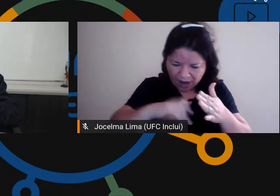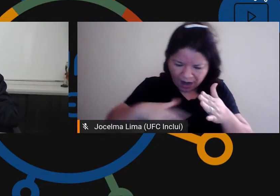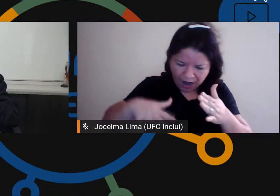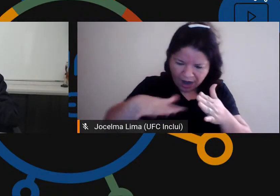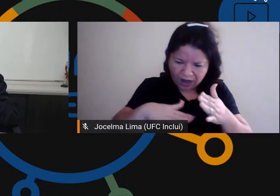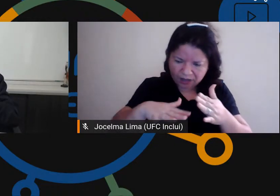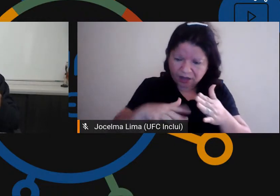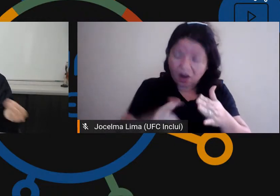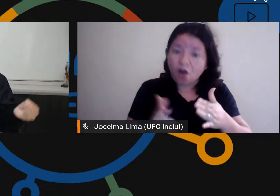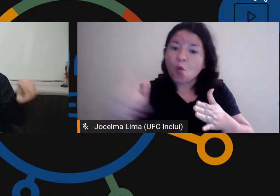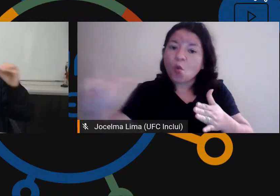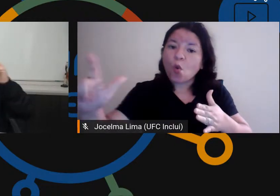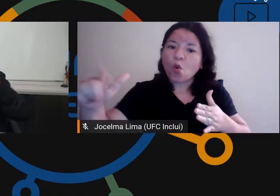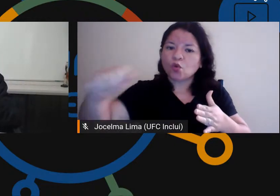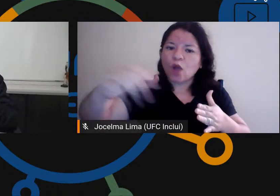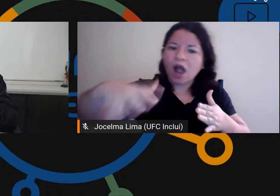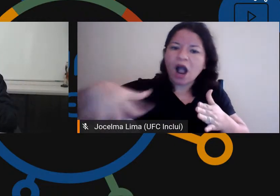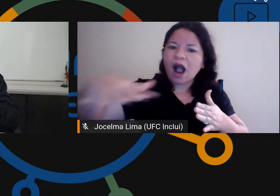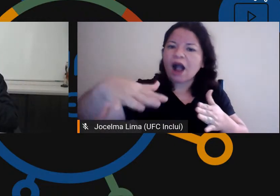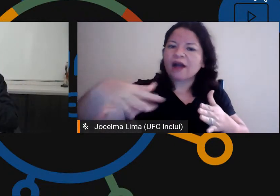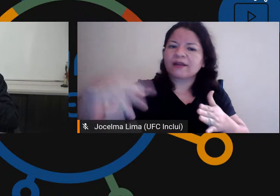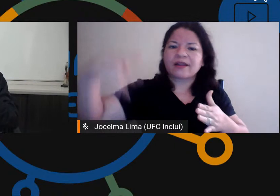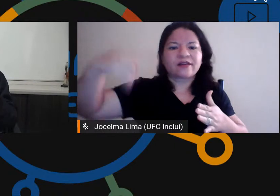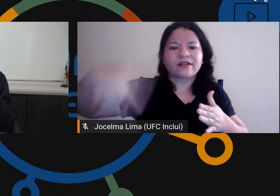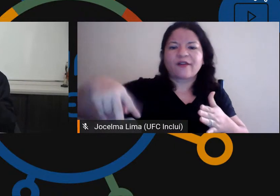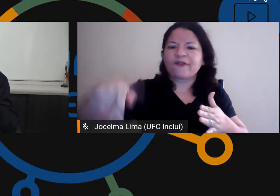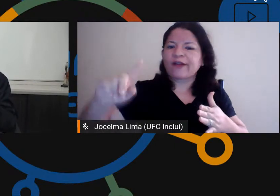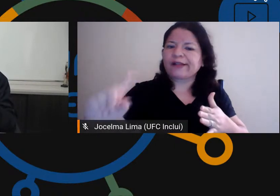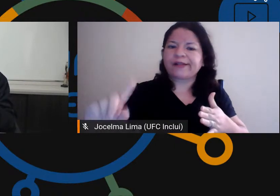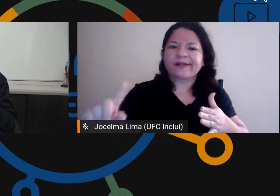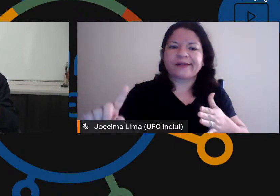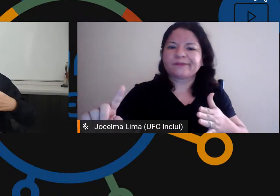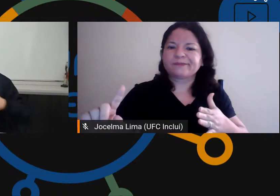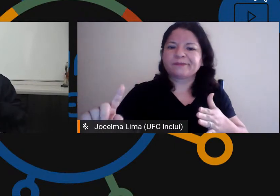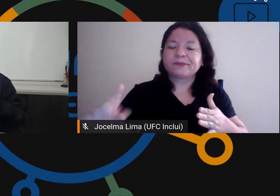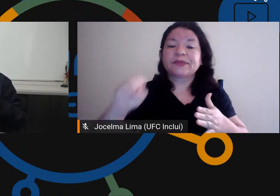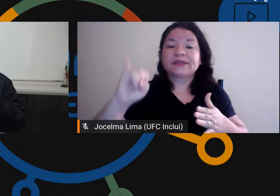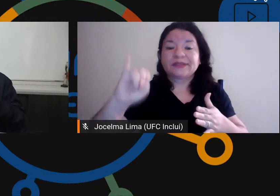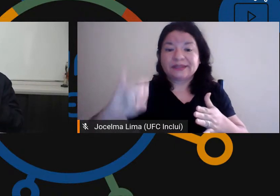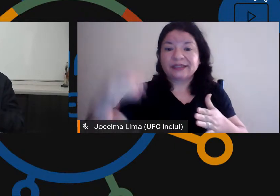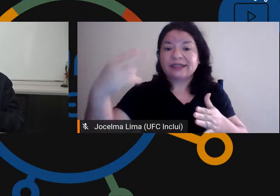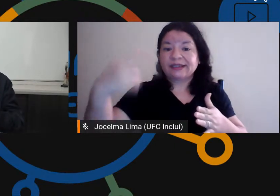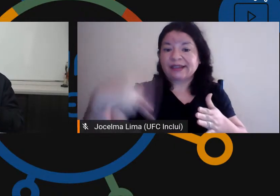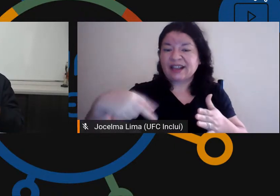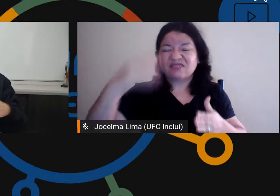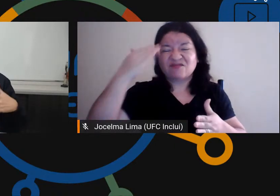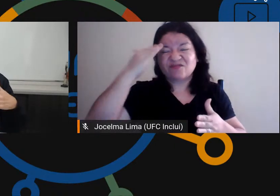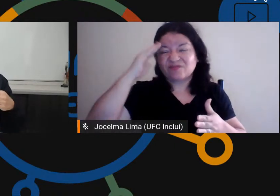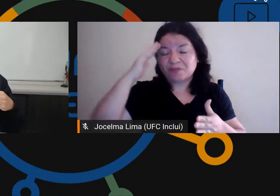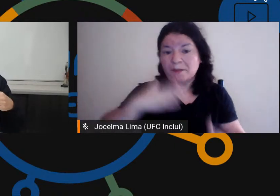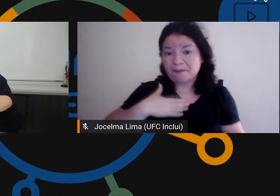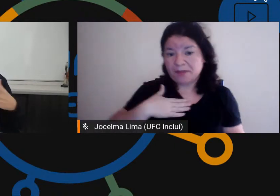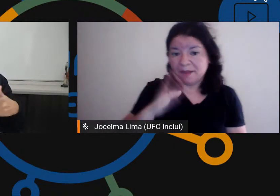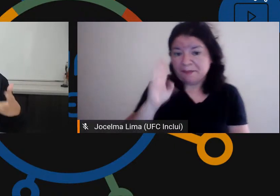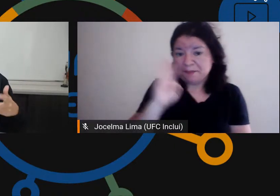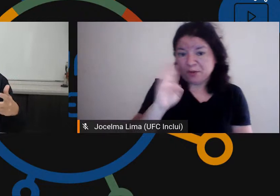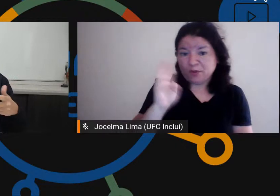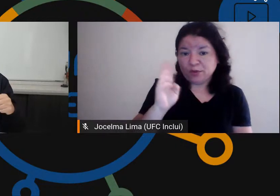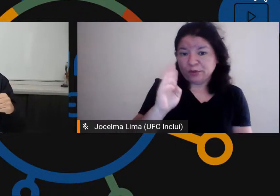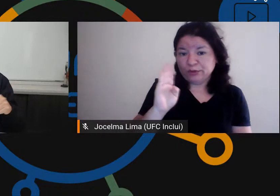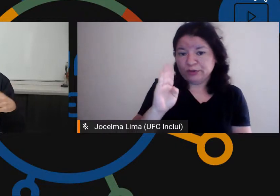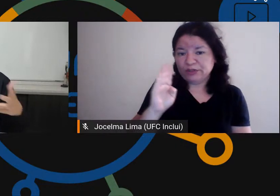ler, e por não ler, porque se ele ler, não vai entender. Imagina eu, da biologia, estudando ou